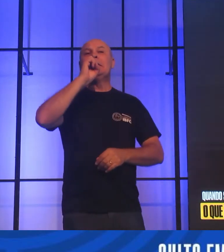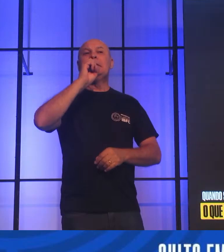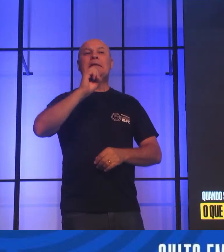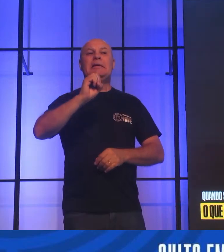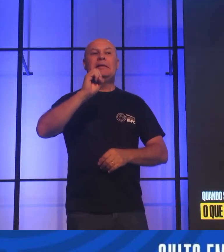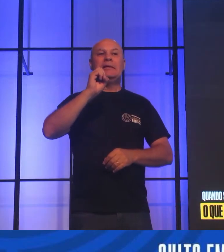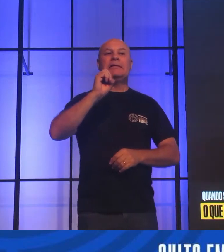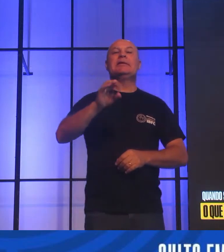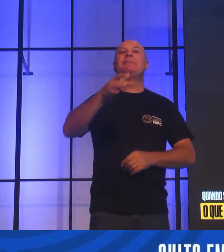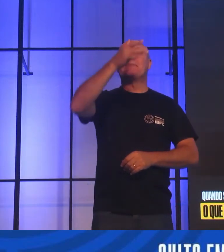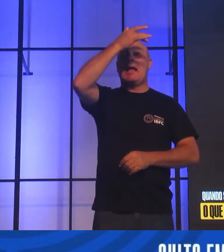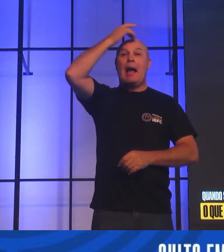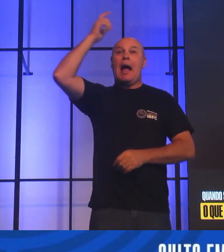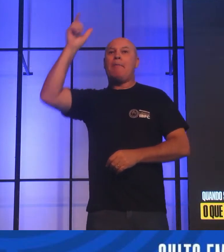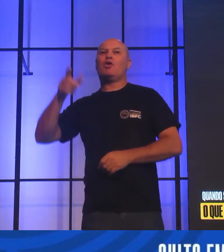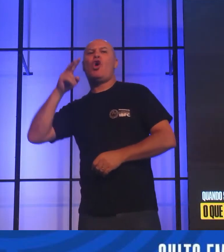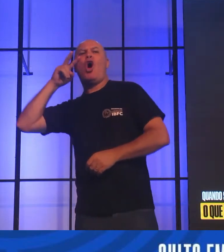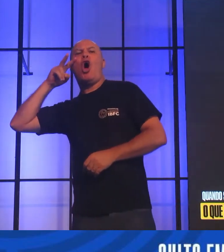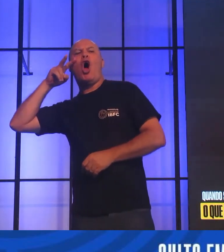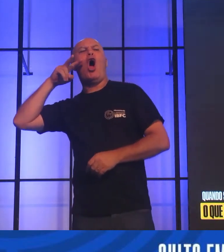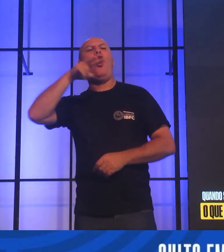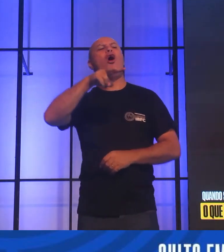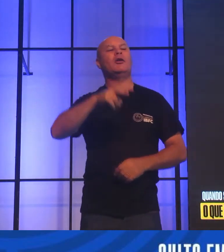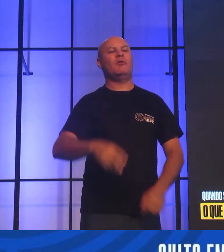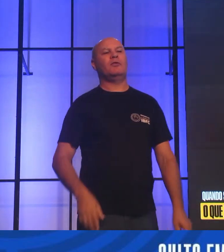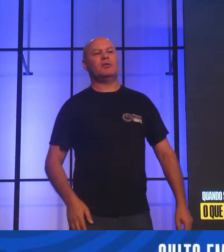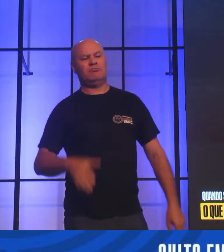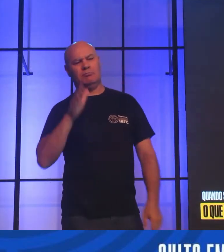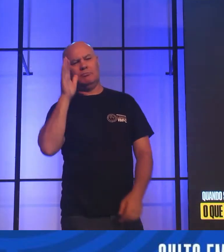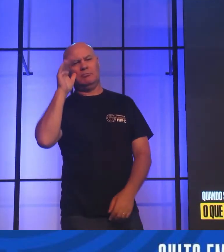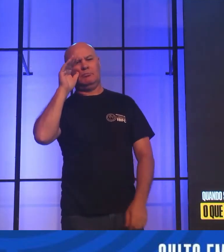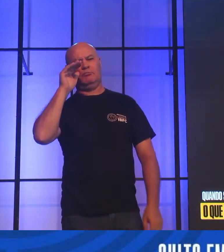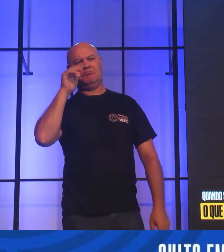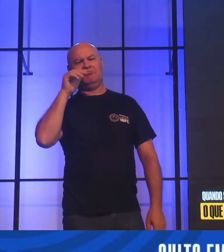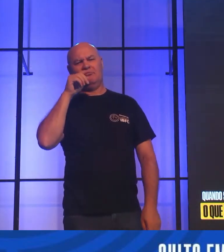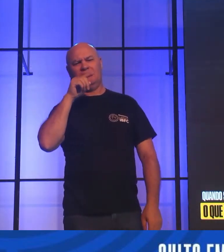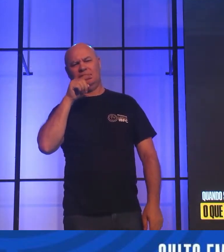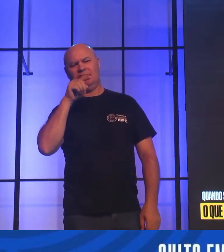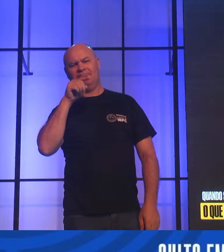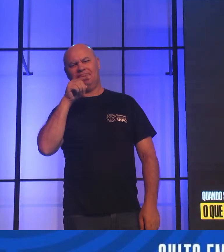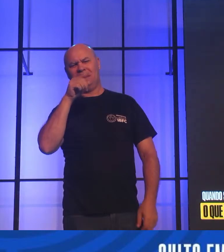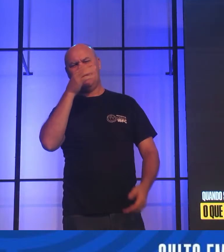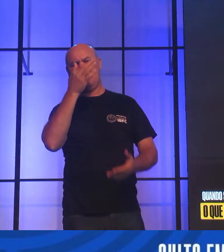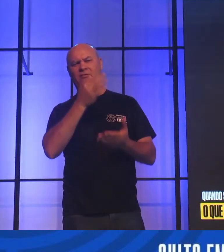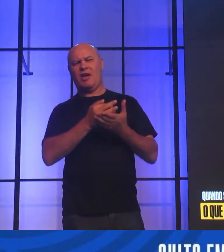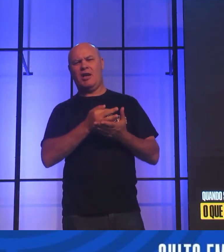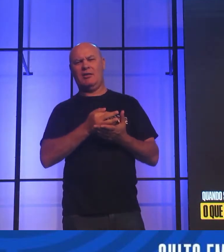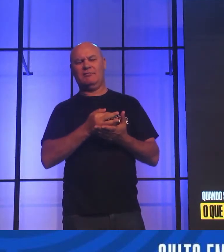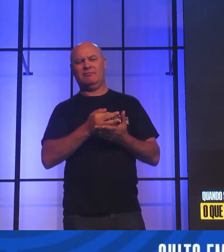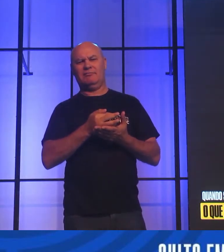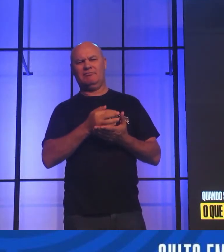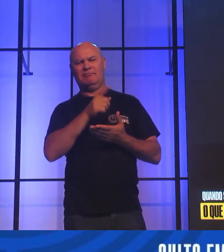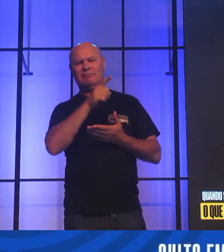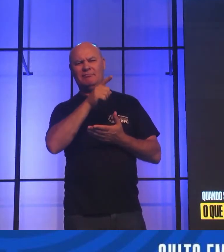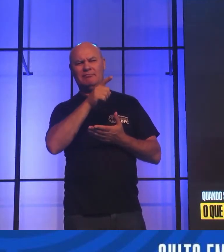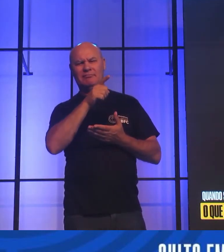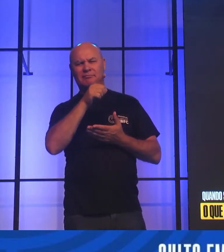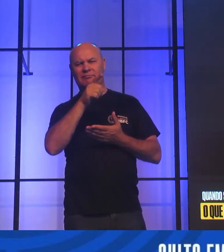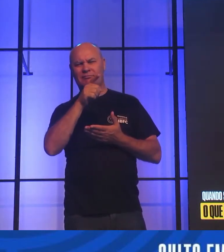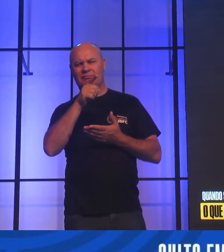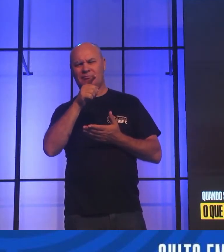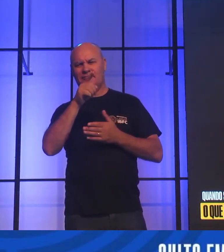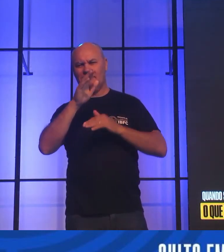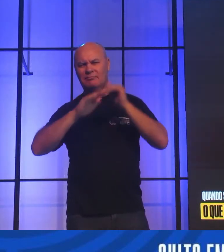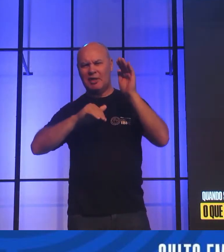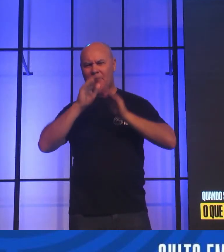Deus, baseado nas suas reações, como você reage ao que a vida e as pessoas